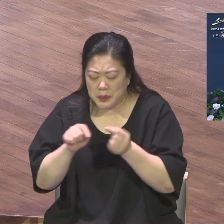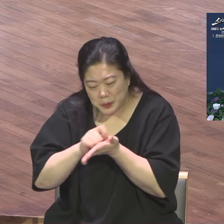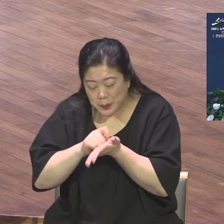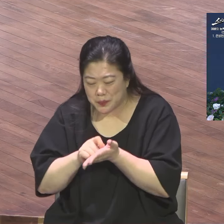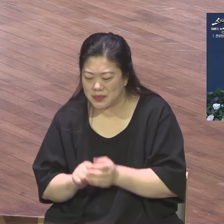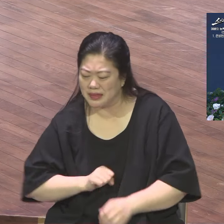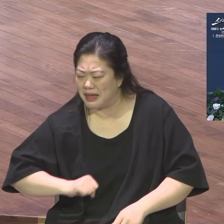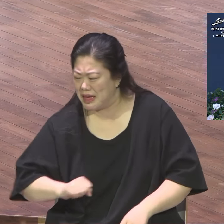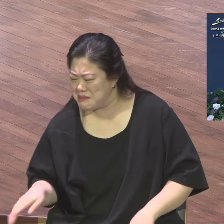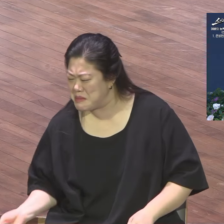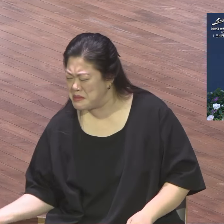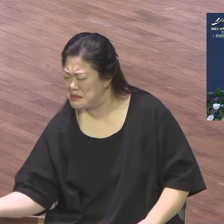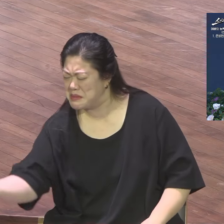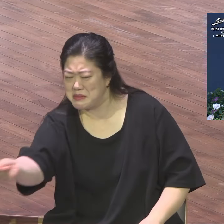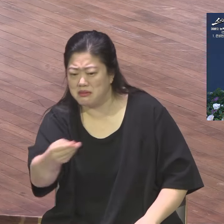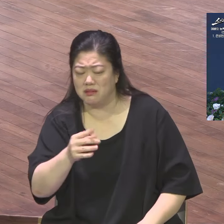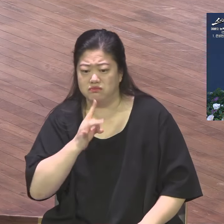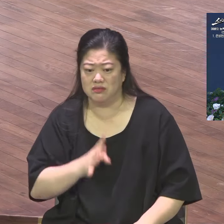있어요? 없어요.